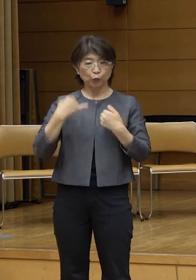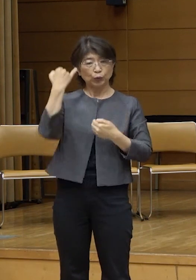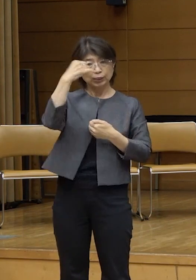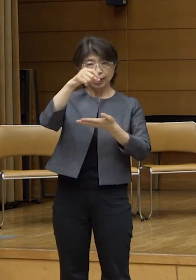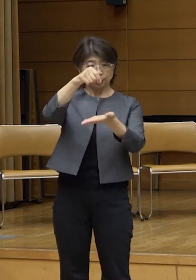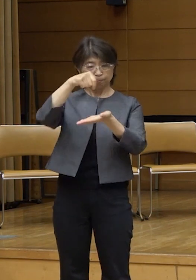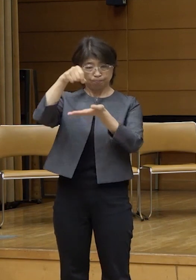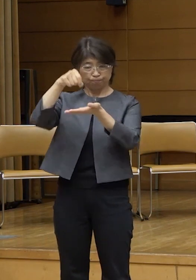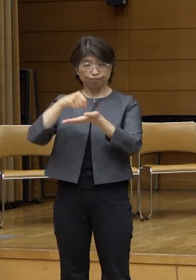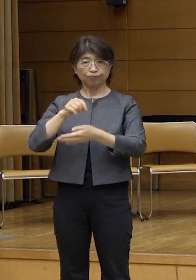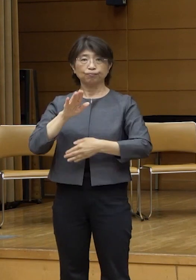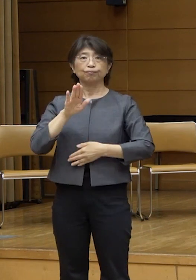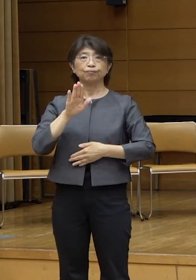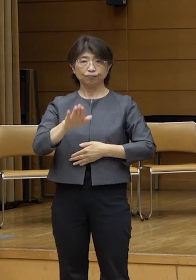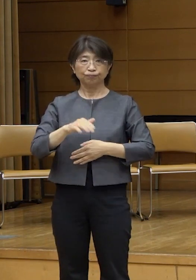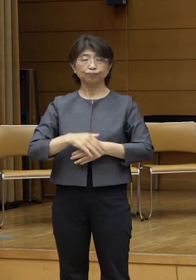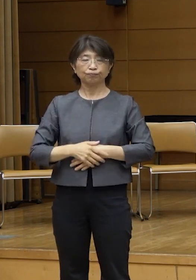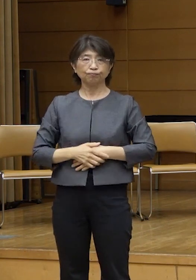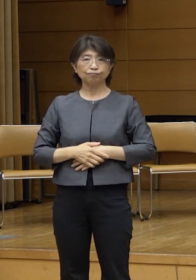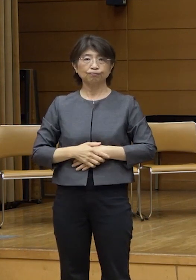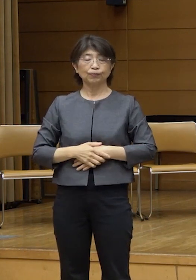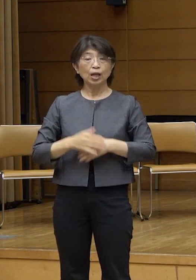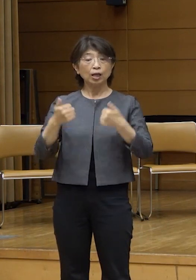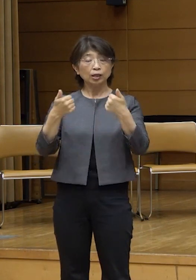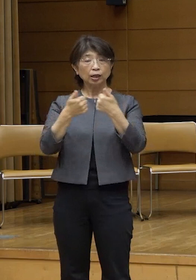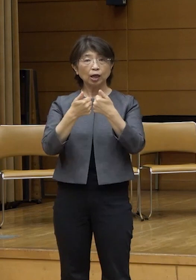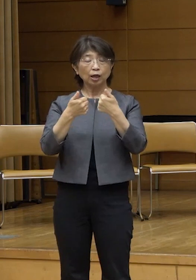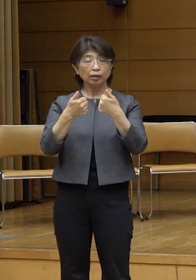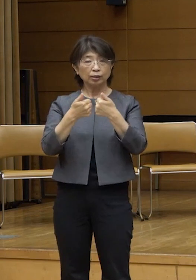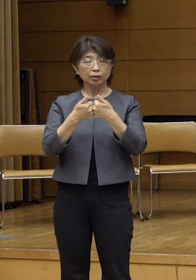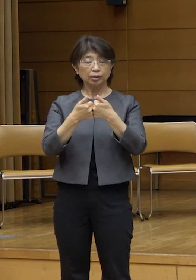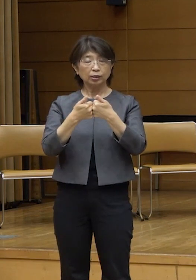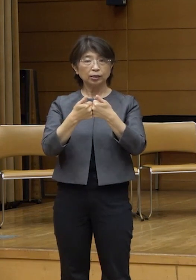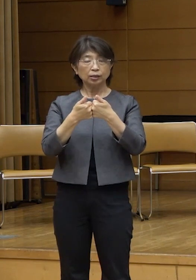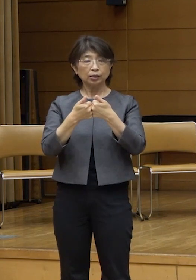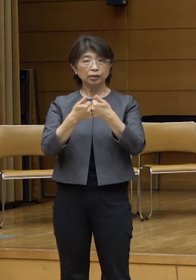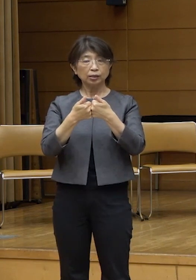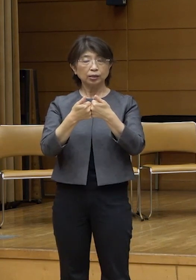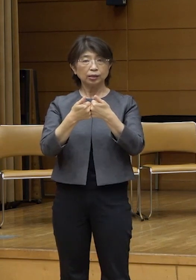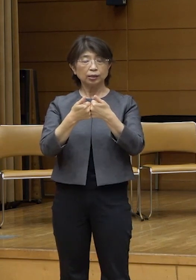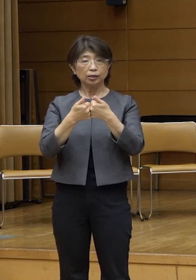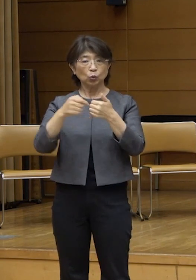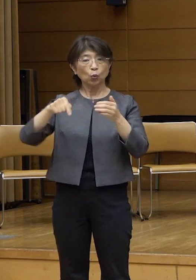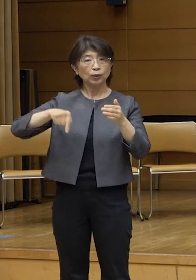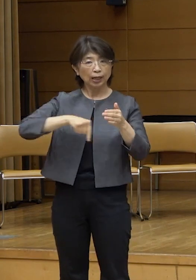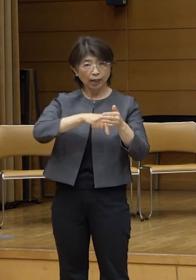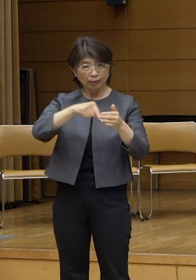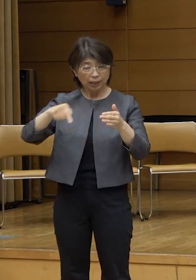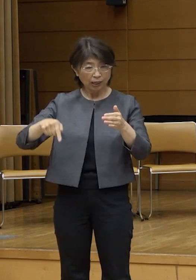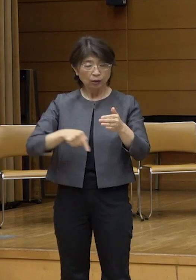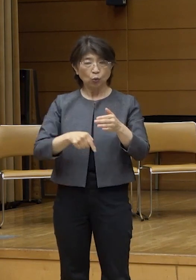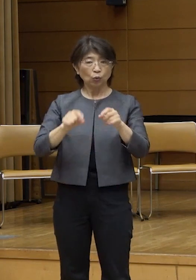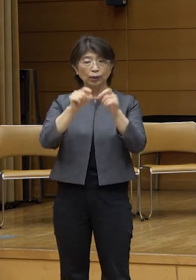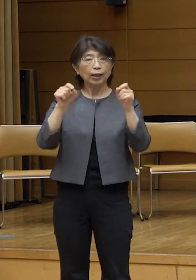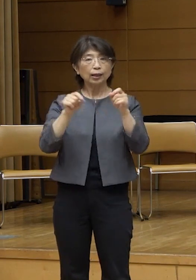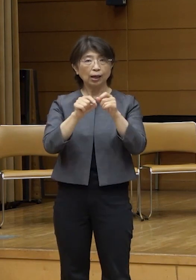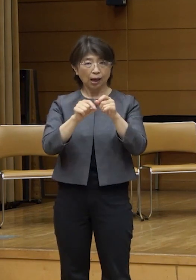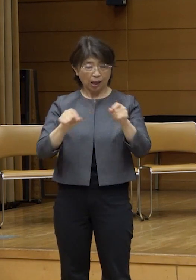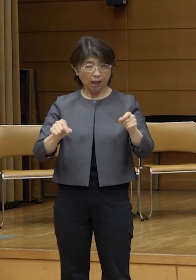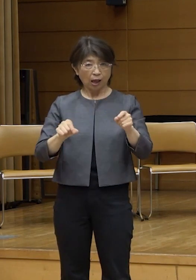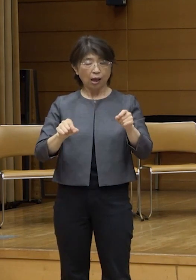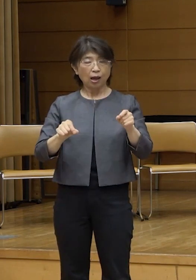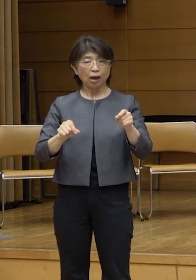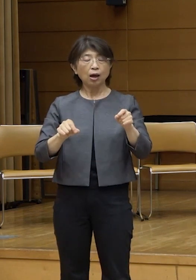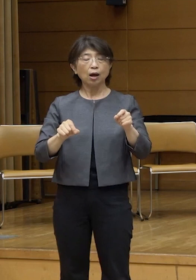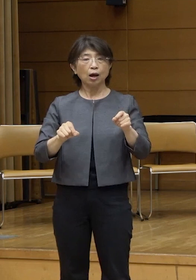でございます。会議そのものはこうなんですが、私どもからこの会議の結果も踏まえて、アピールという